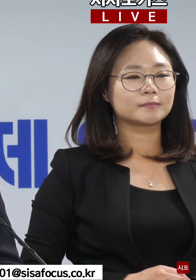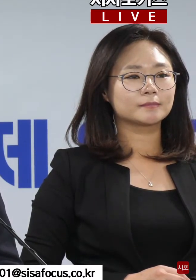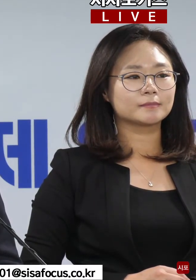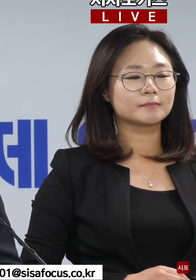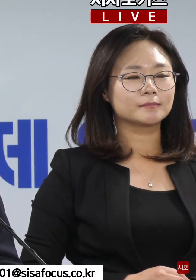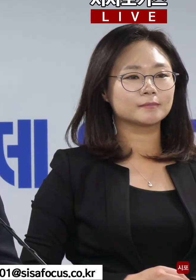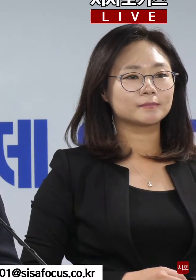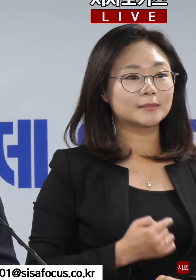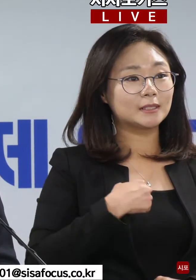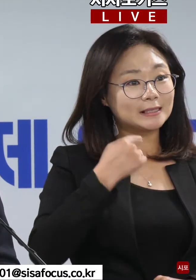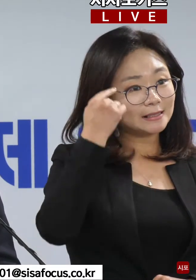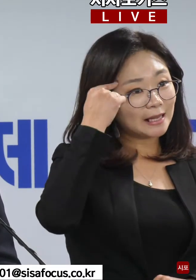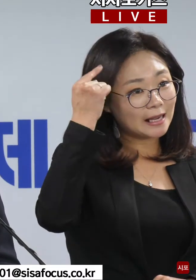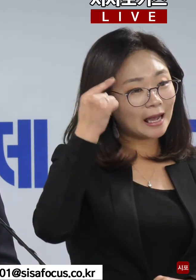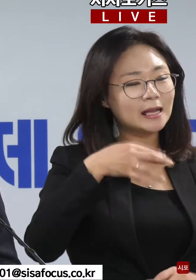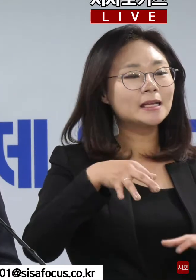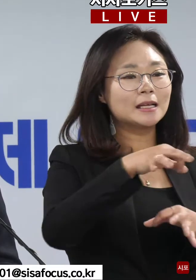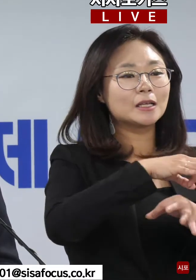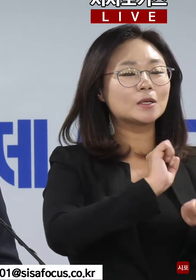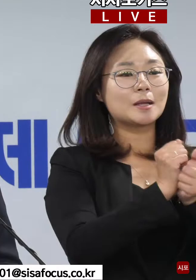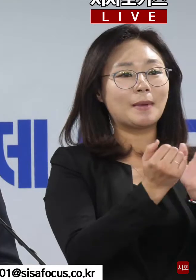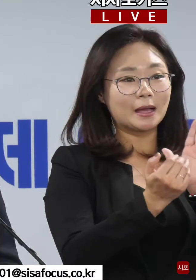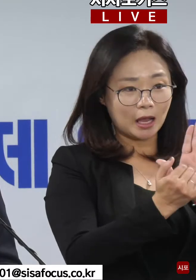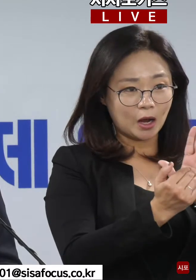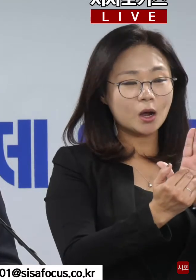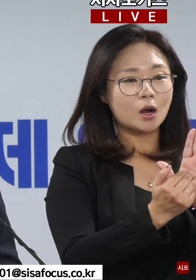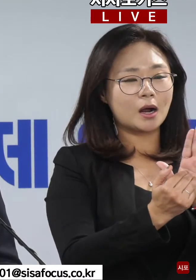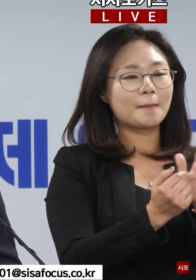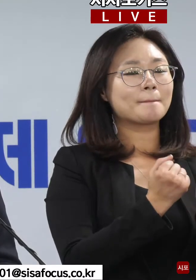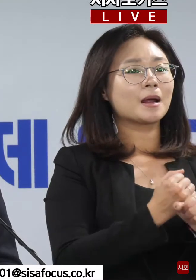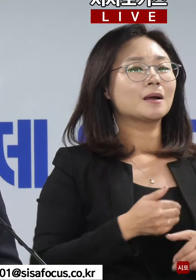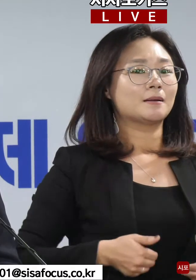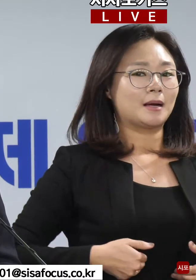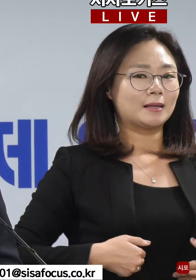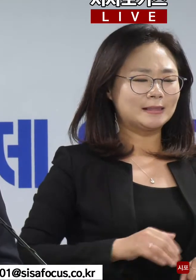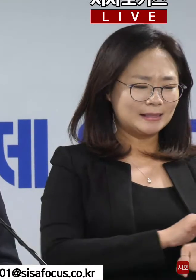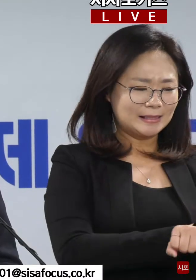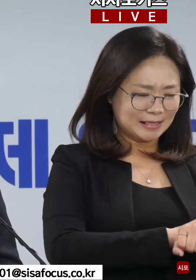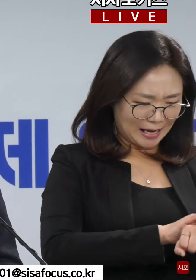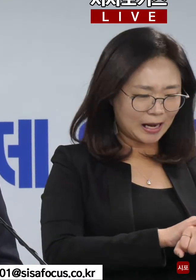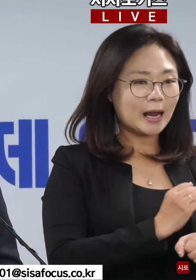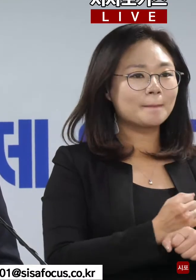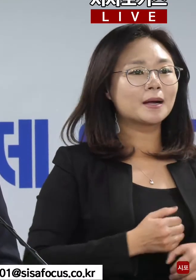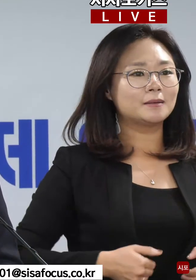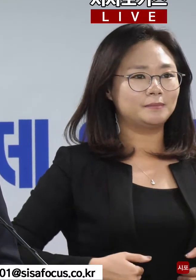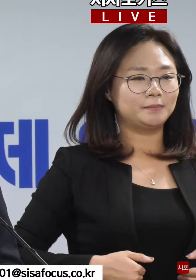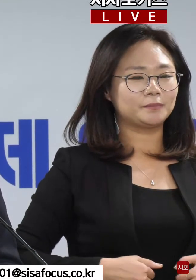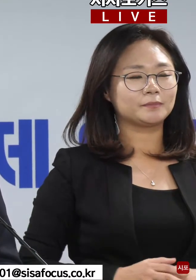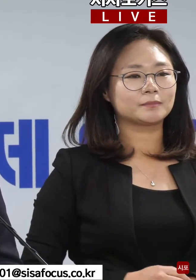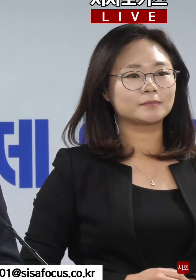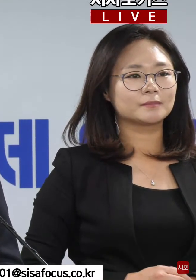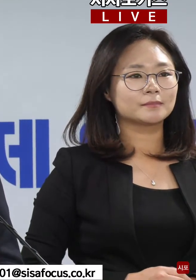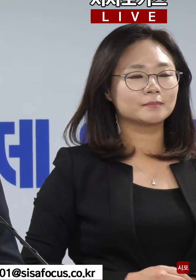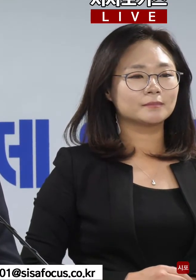그게 이제 저는 경제방역과 보건방역이 조화롭게 양립해야 된다라는 입장인